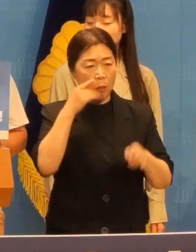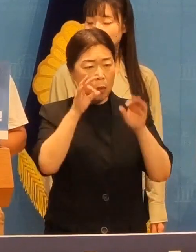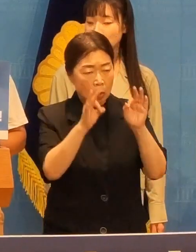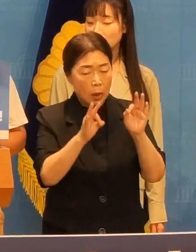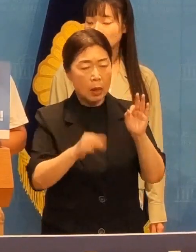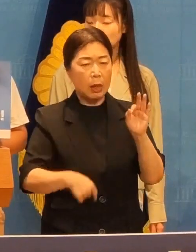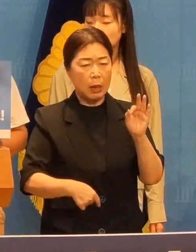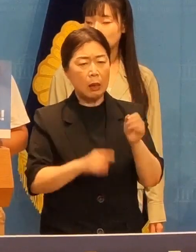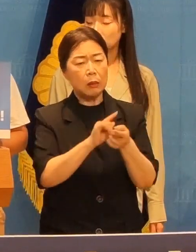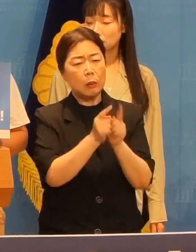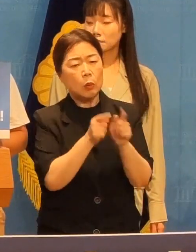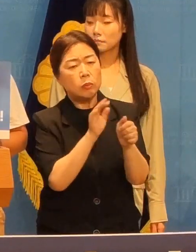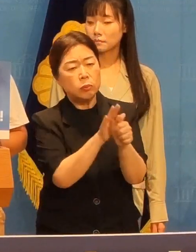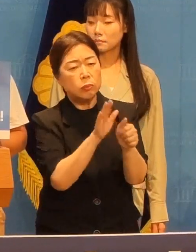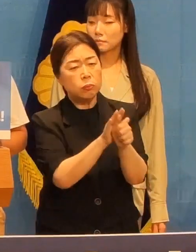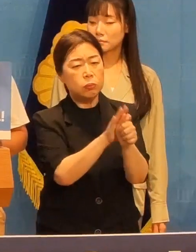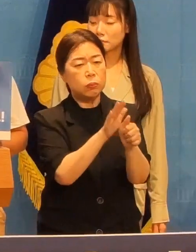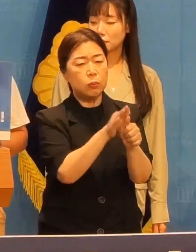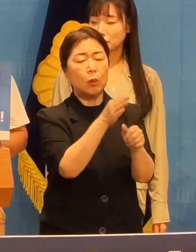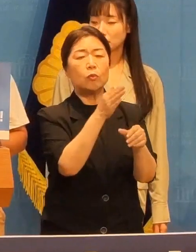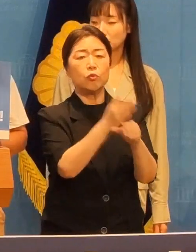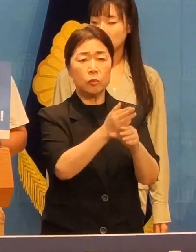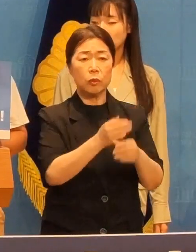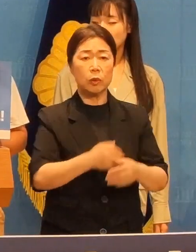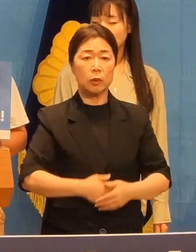삶을 일구어가고 있습니다.